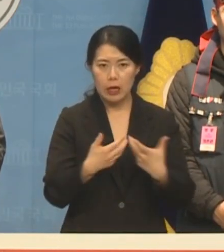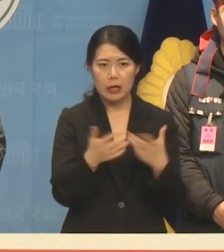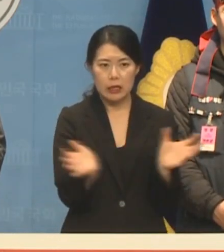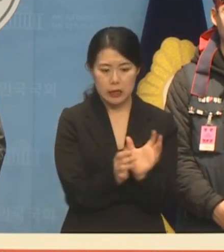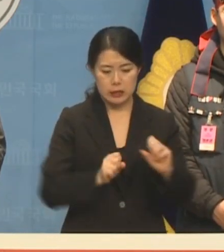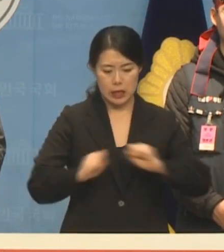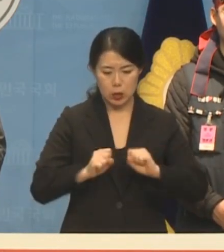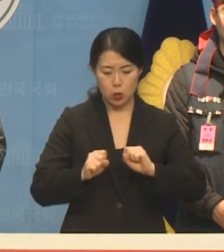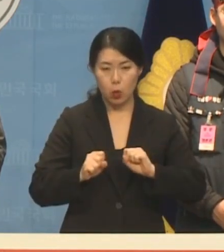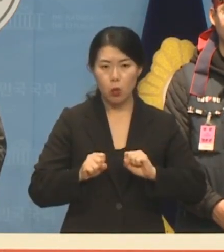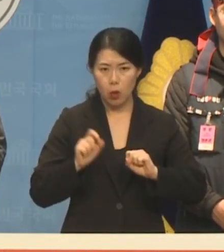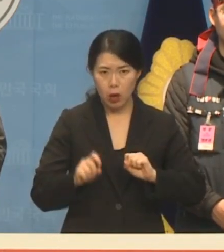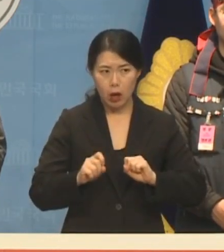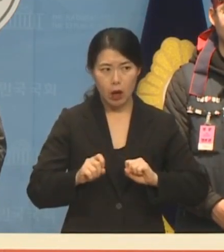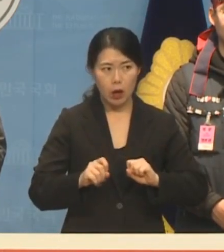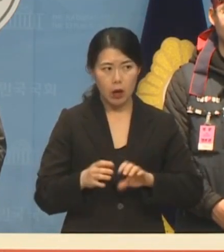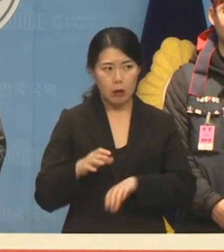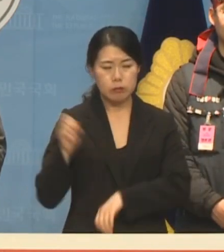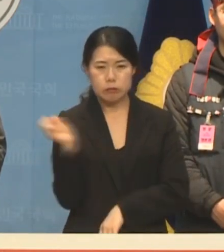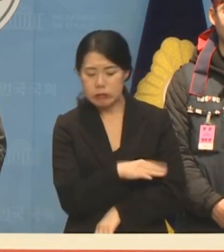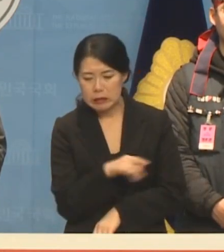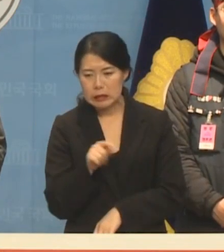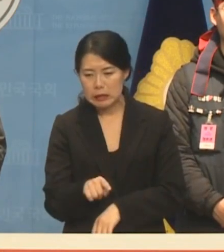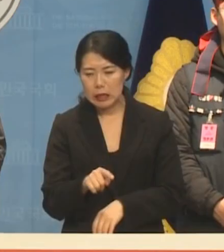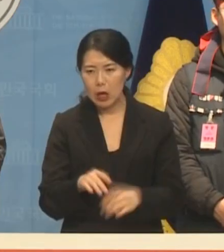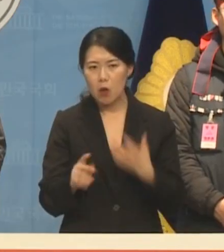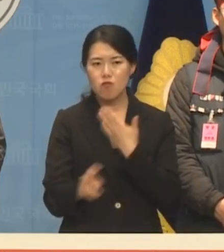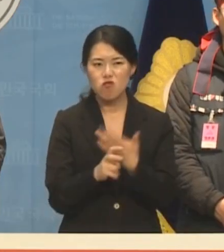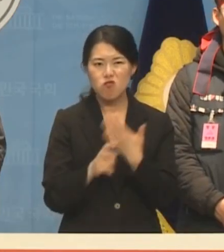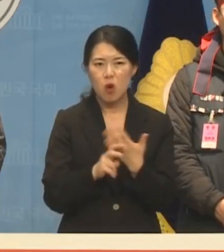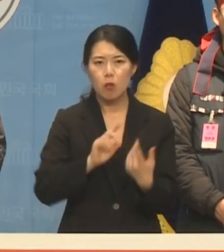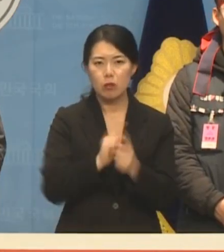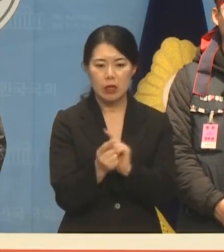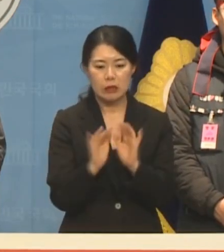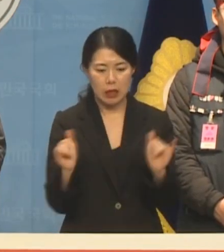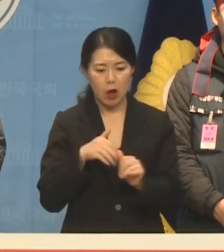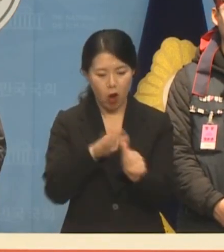무력화시키는 불법으로 투입된 대체 인력을 고용노동부는